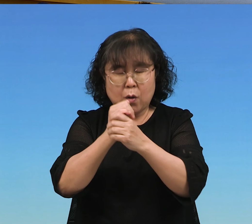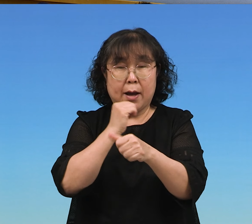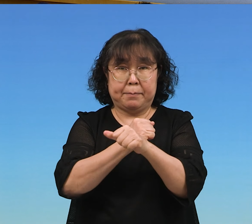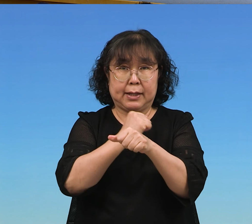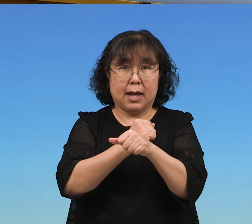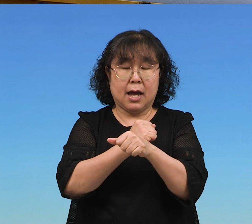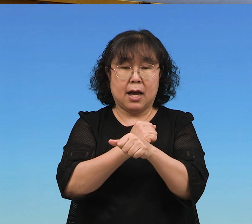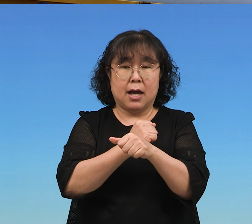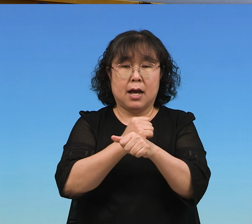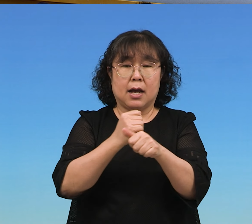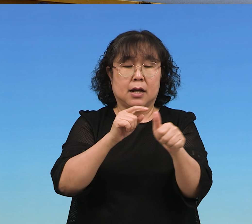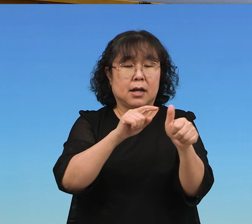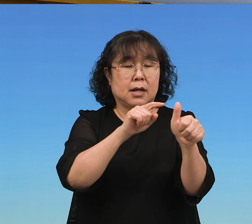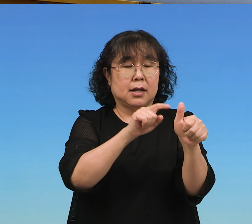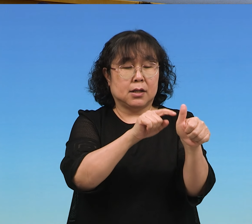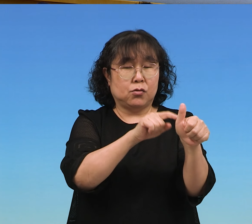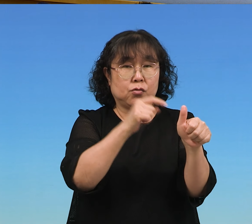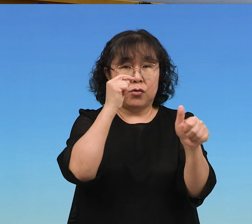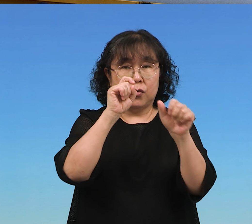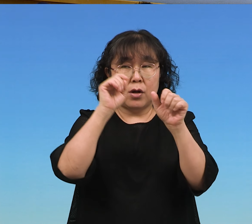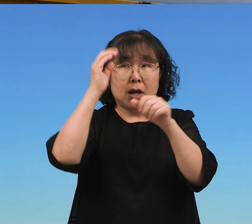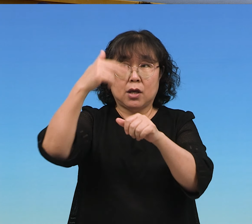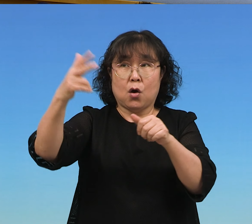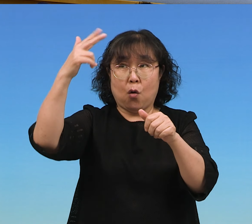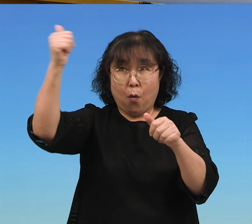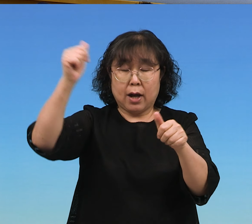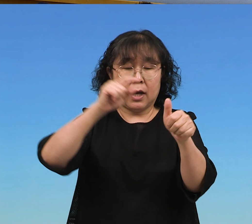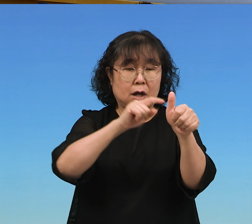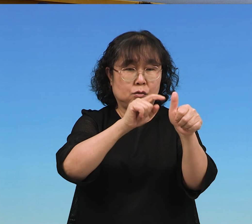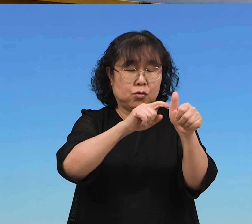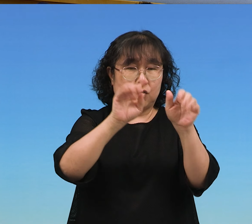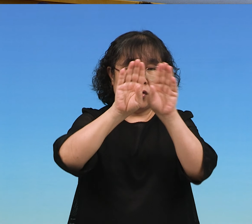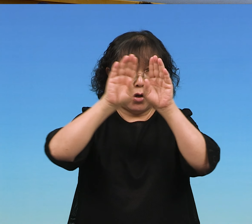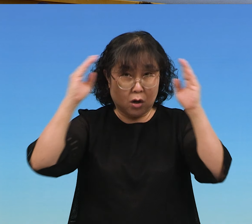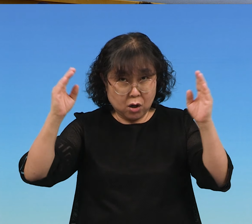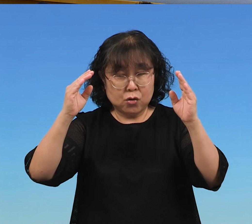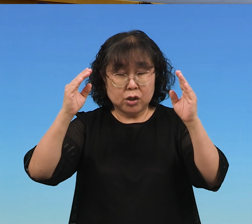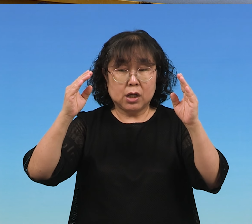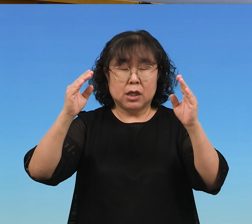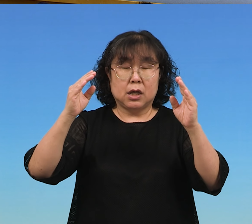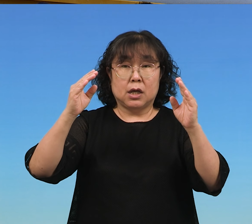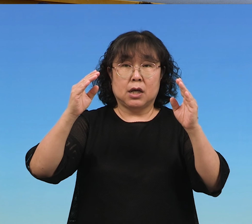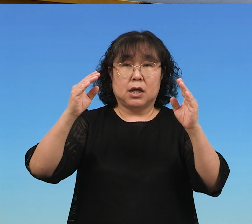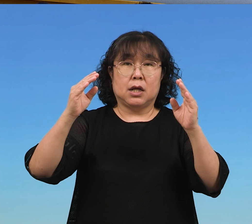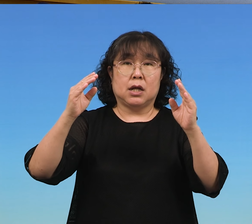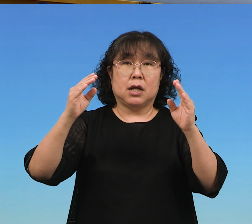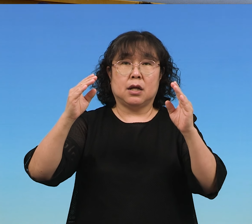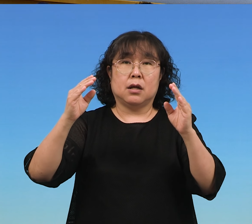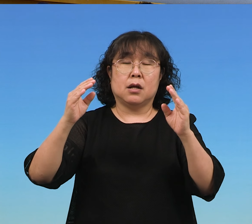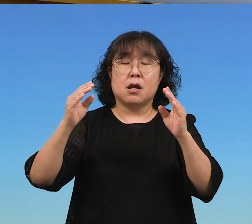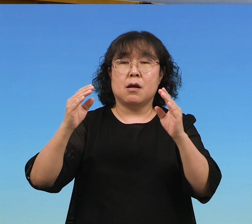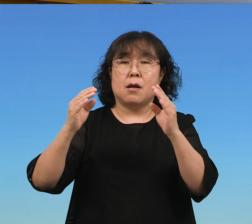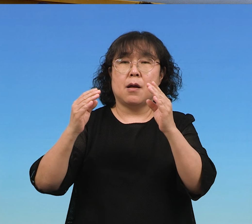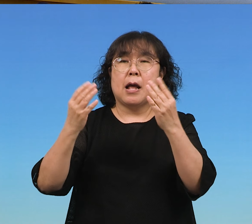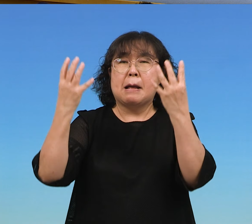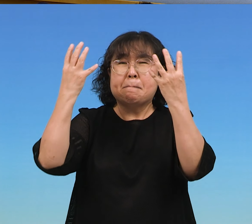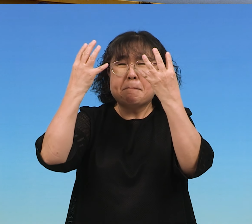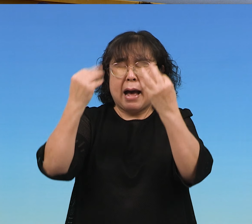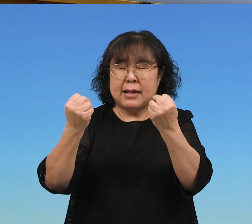열어서 보게 하옵소서 하니 여호와께서 그 청년의 눈을 여심해 그가 보니 불말과 불병거가 산에 가득하여